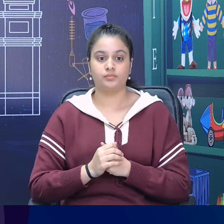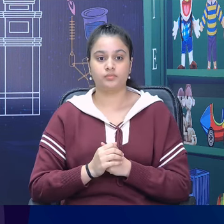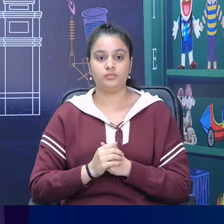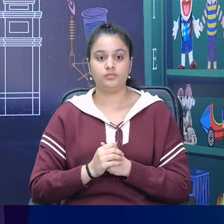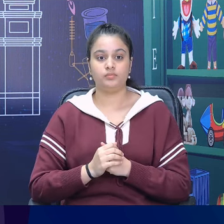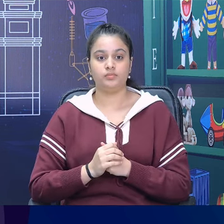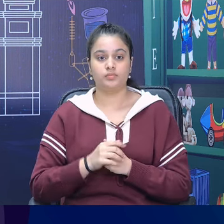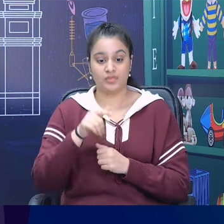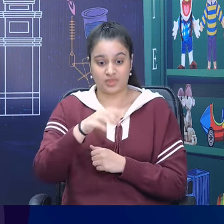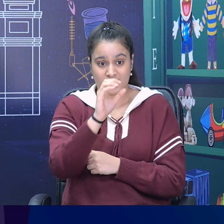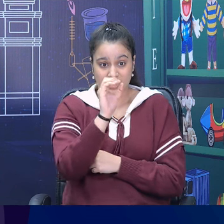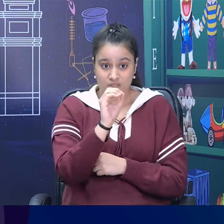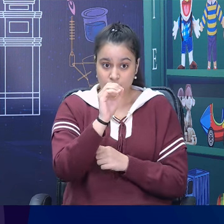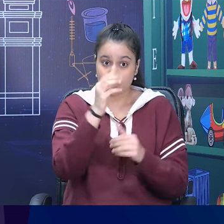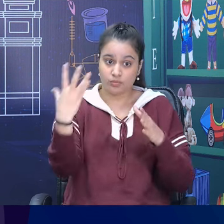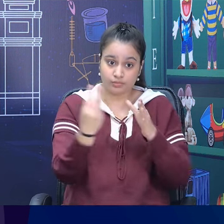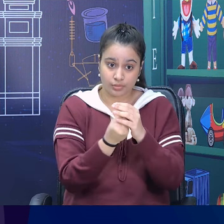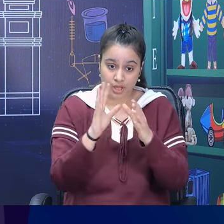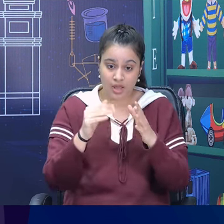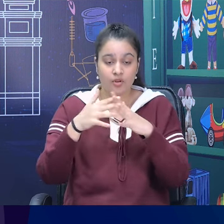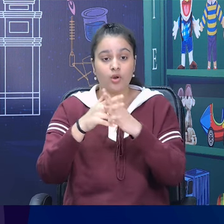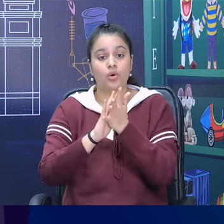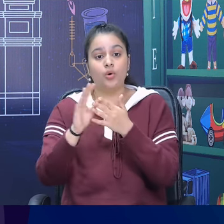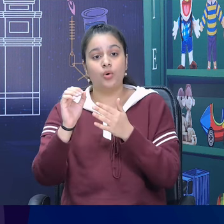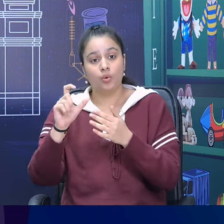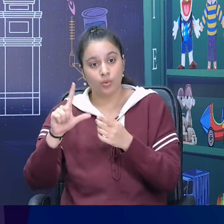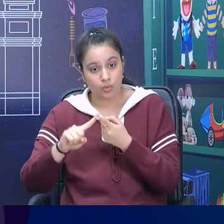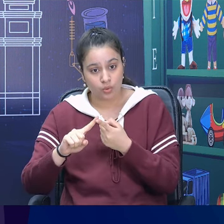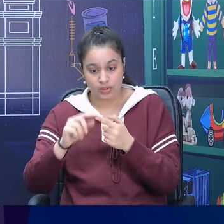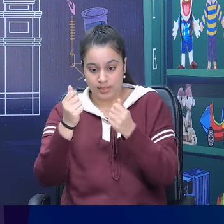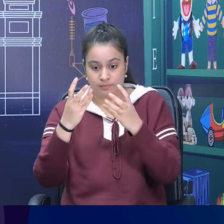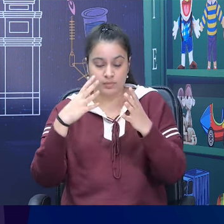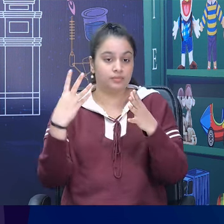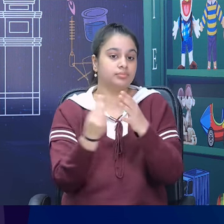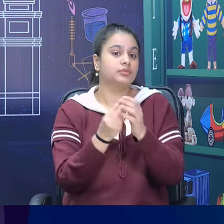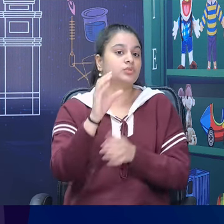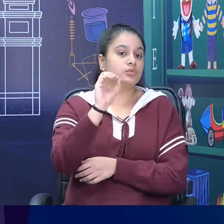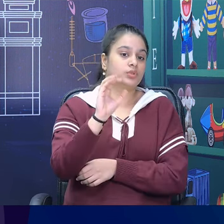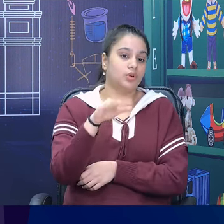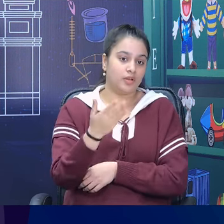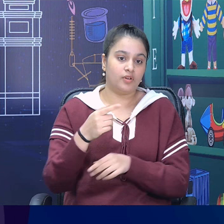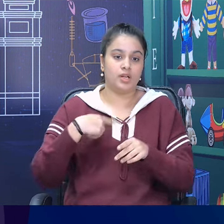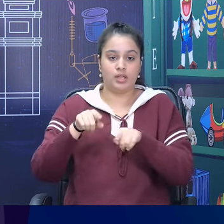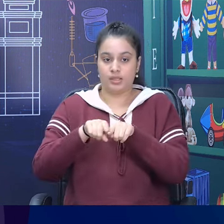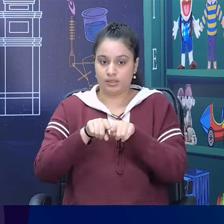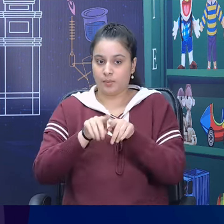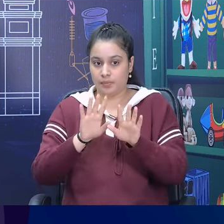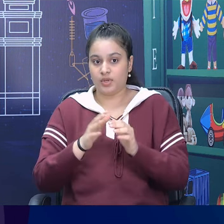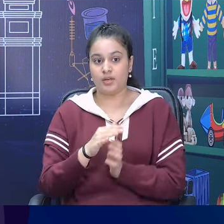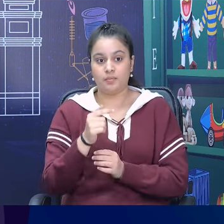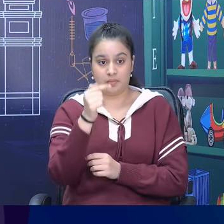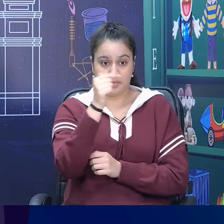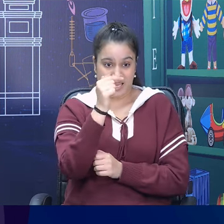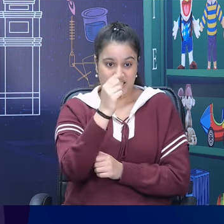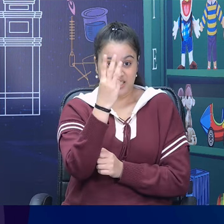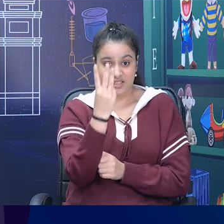इंक्लूडिंग ज़ीरो व्हिच हैज नो डेसीमल और फ्रैक्शन वैल्यू कुछ एग्जांपल है हमारे पास इंटी जर्स के जैसे -3 इज़